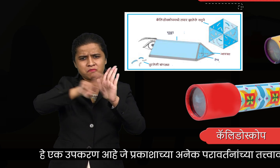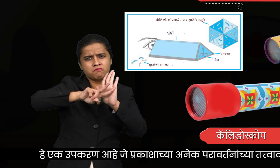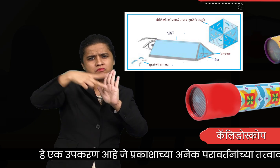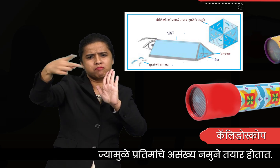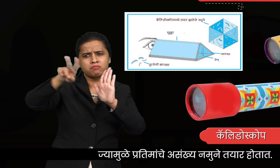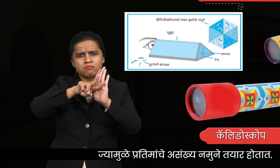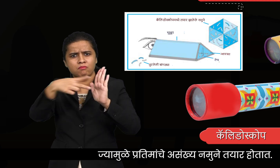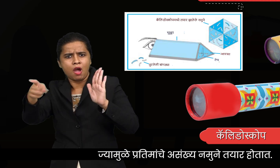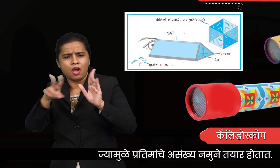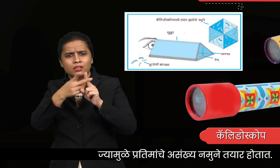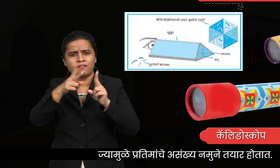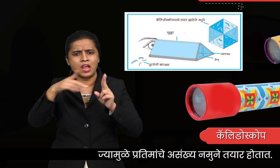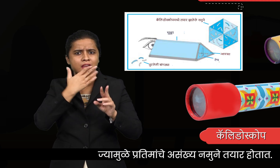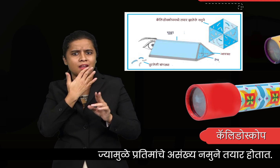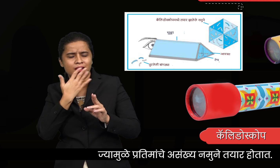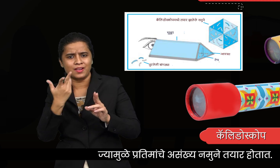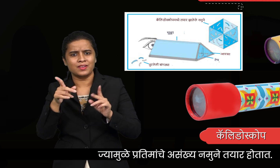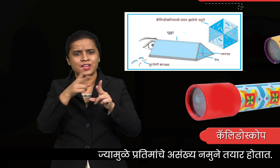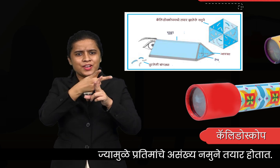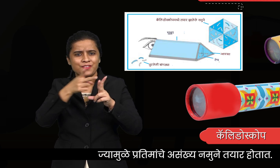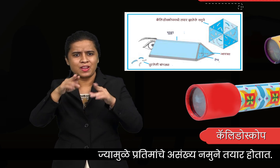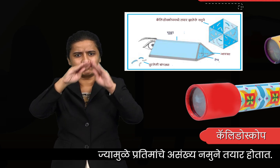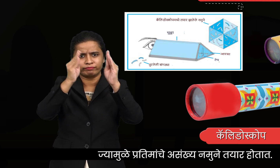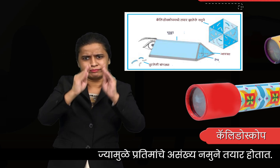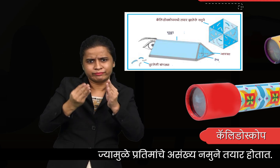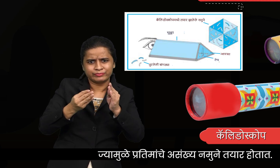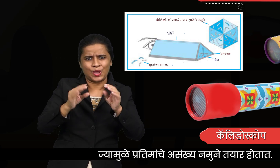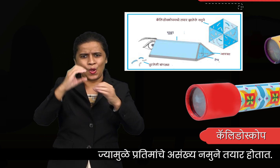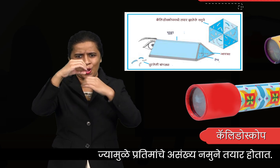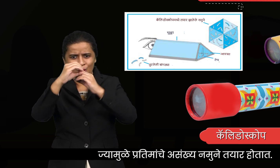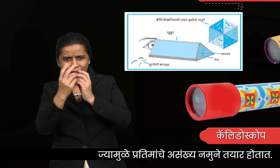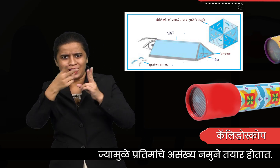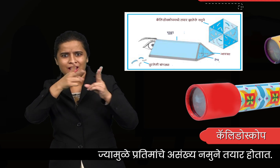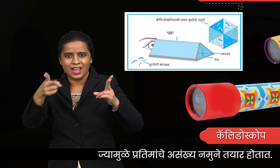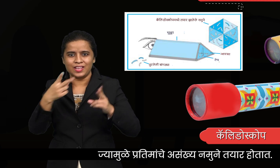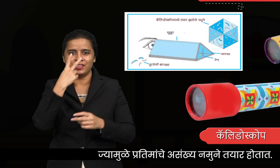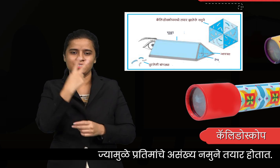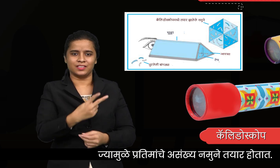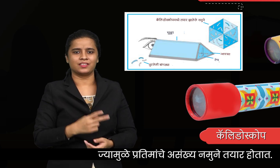करते, ज्यामुळे प्रतिमांचे असंख्य नमुने तयार होतात.